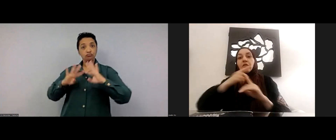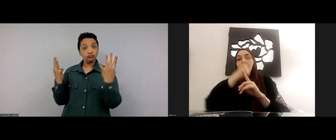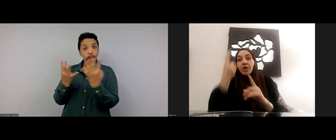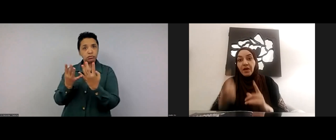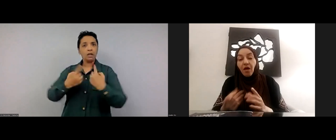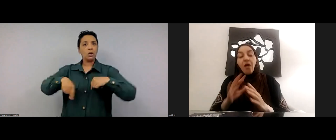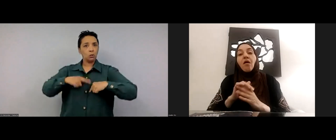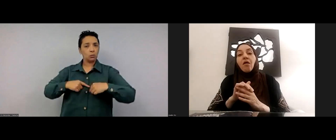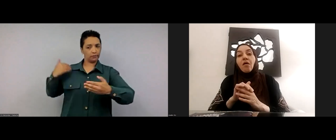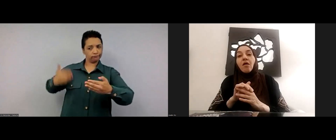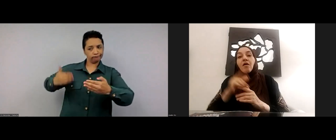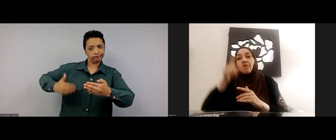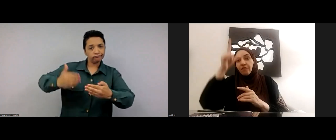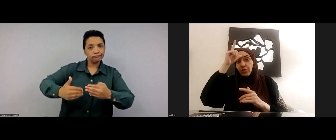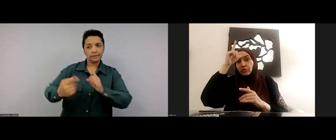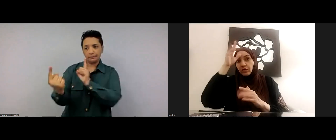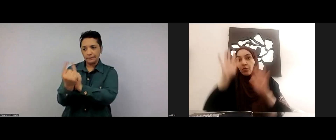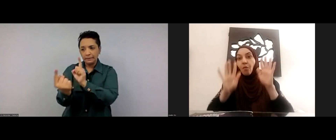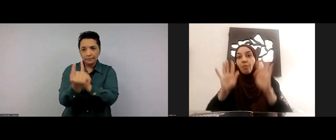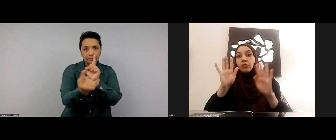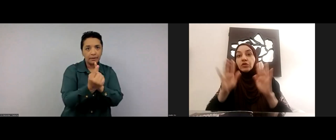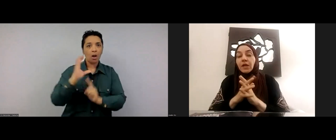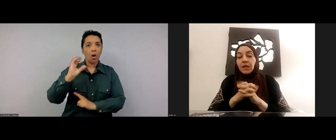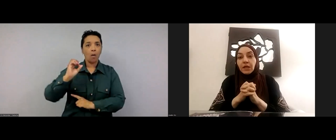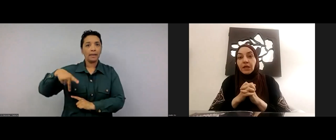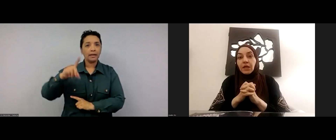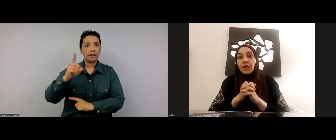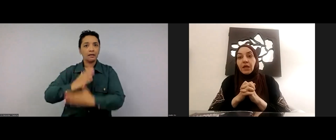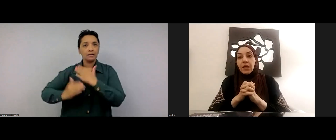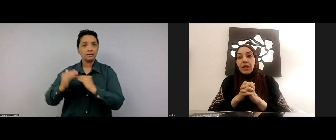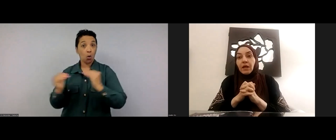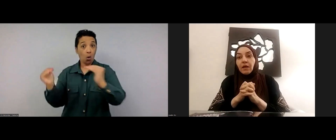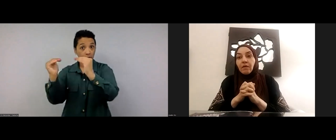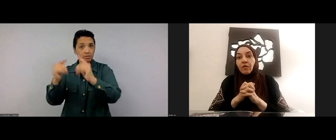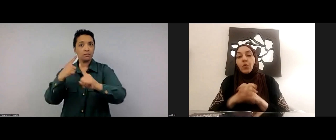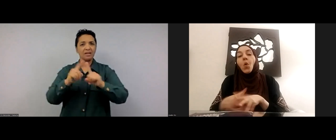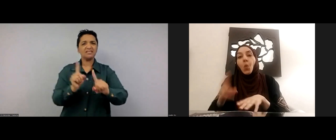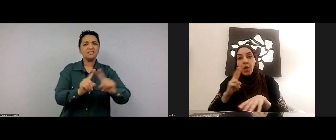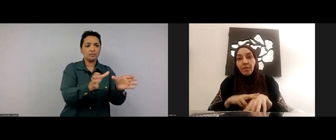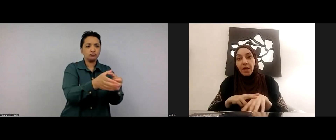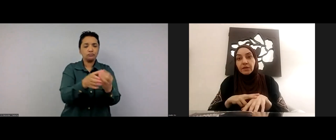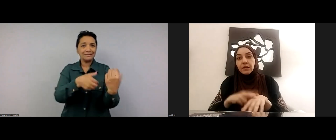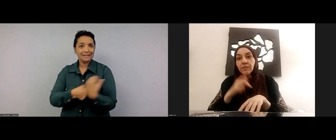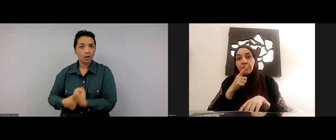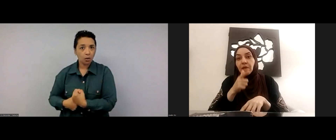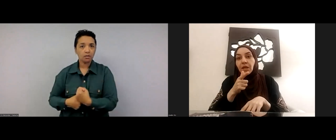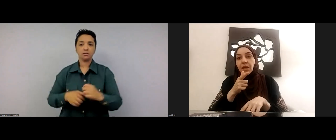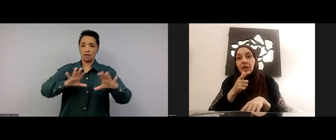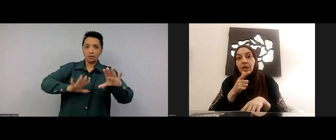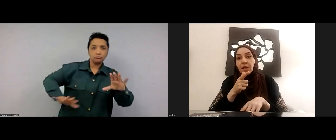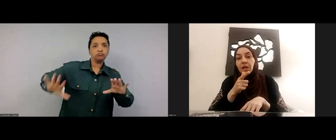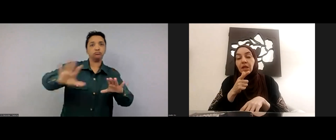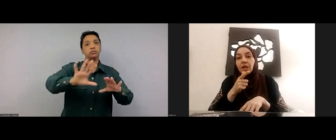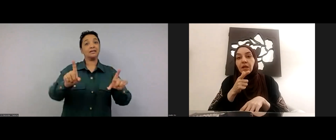التحالفات of الموجودة meetings with بالأردن، الشراكات، OPDs وبعض and الأوقات كانت بشكل فردي. different stakeholders وكان الائتلاف يعني ينتهز individually كل or فرصة in a